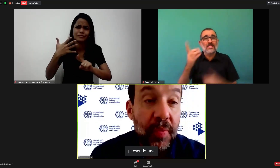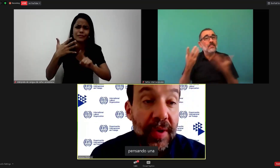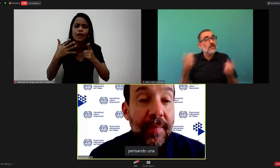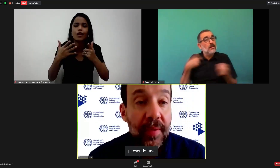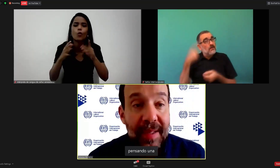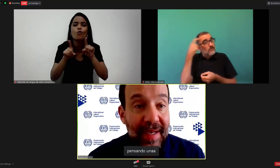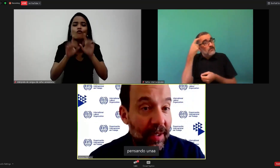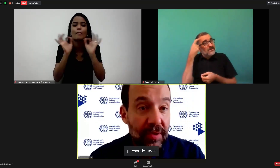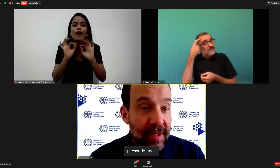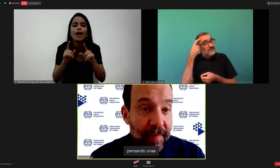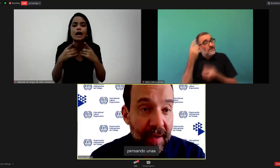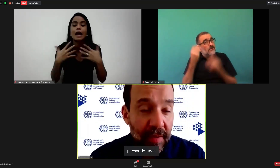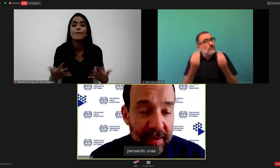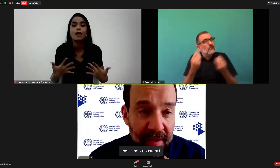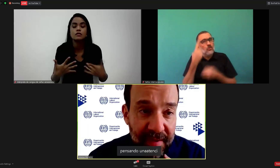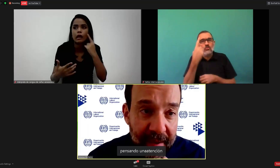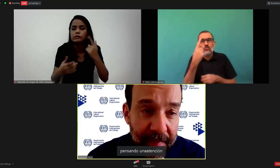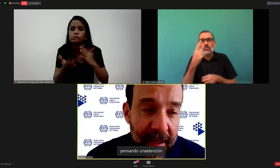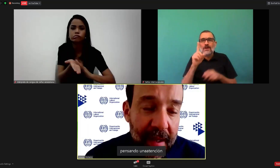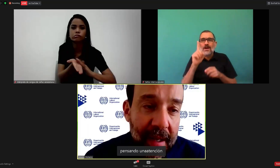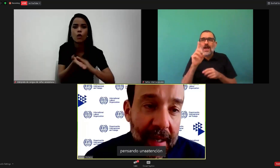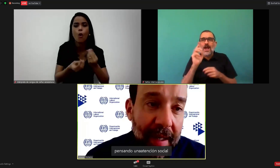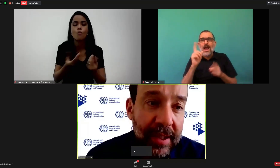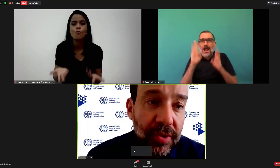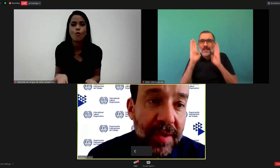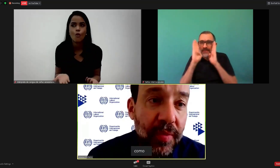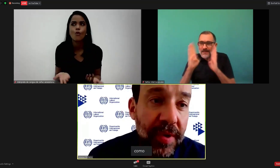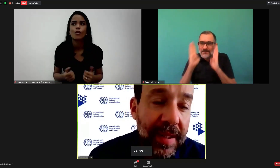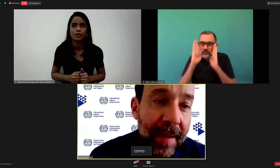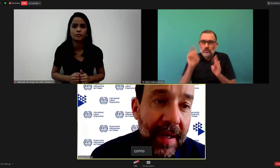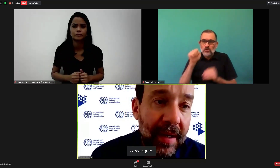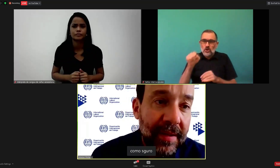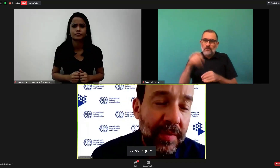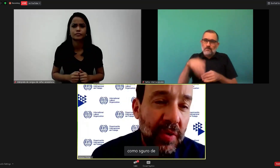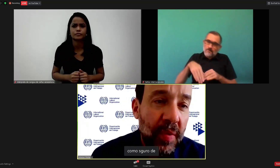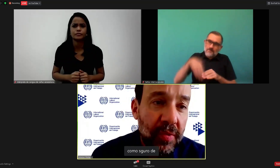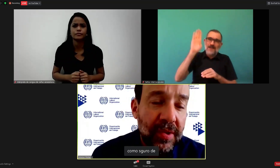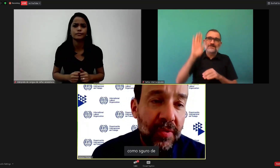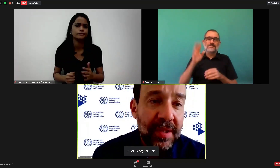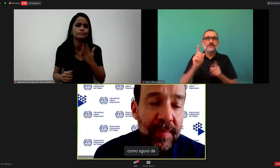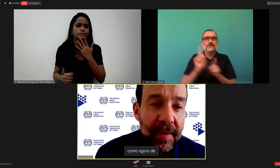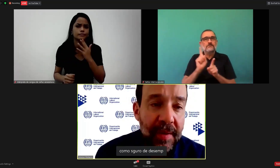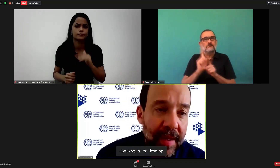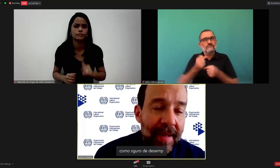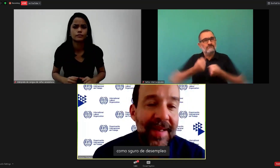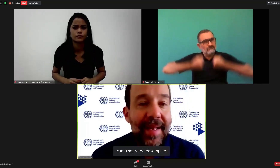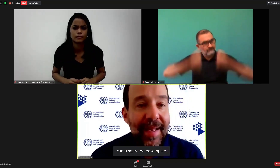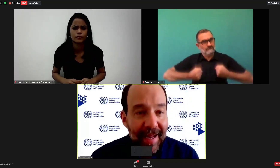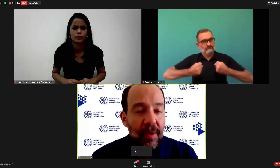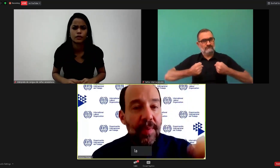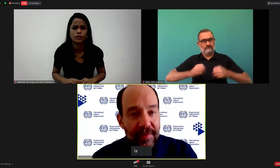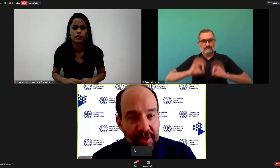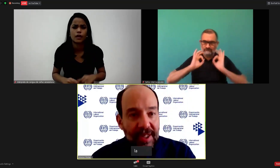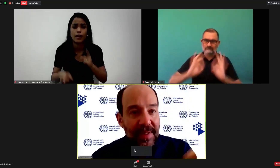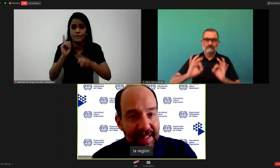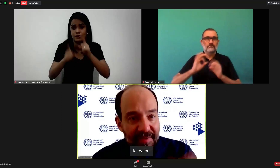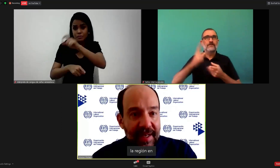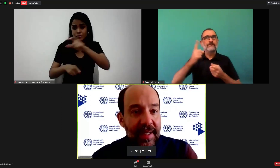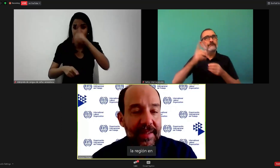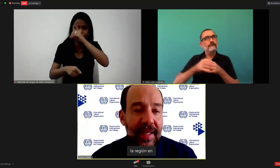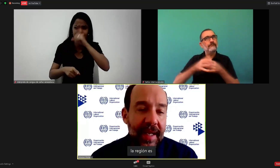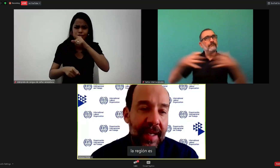contingencias, incluso, por ejemplo, el tema del seguro-desempleo, que todavía la región es muy débil, ¿no? En términos de cobertura de seguro-desempleo, y con